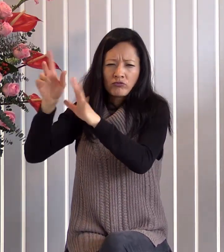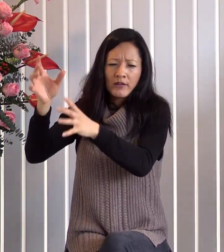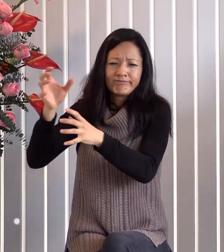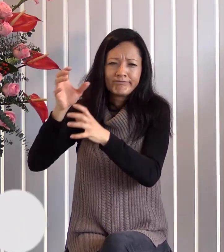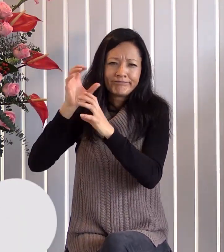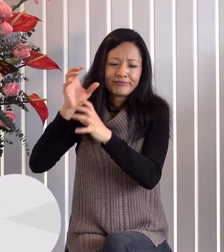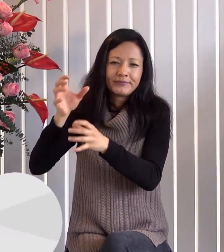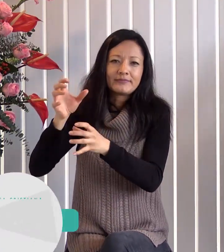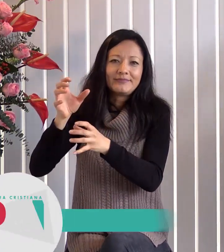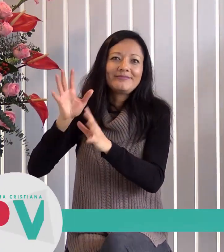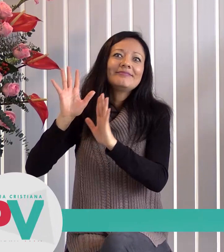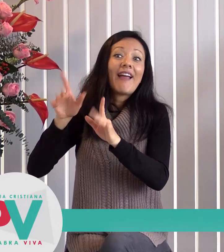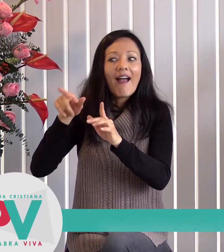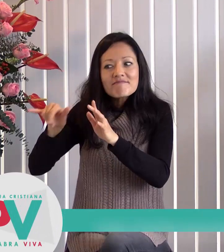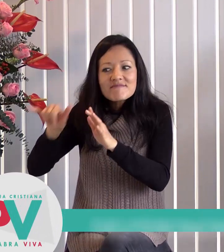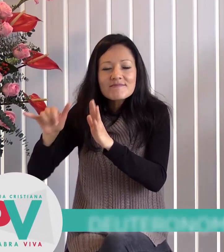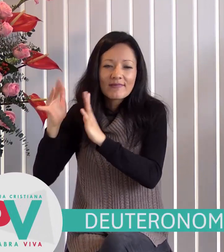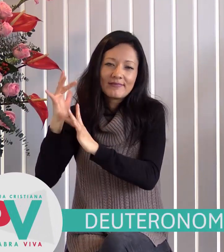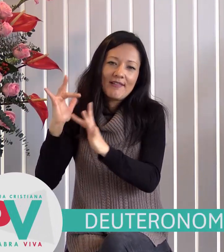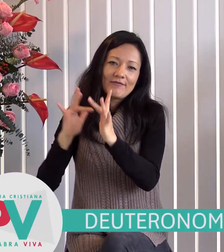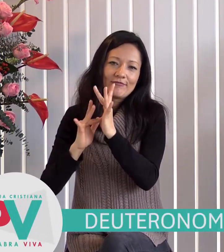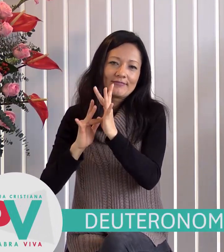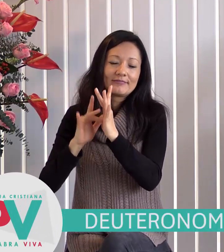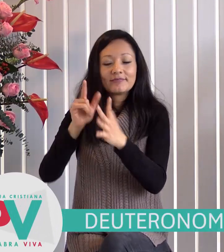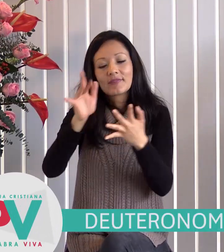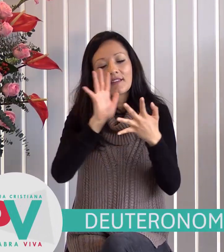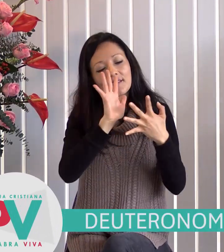Jesús. Deuteronomio capítulo 8,